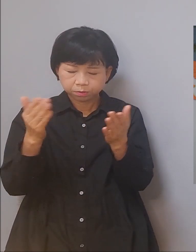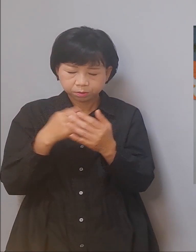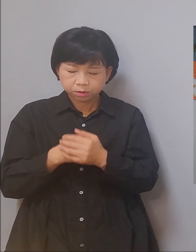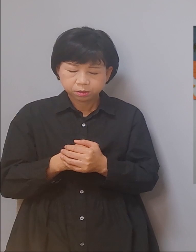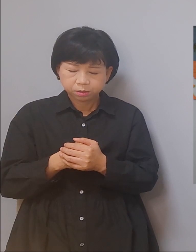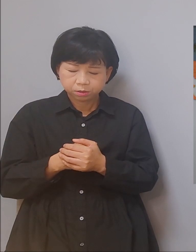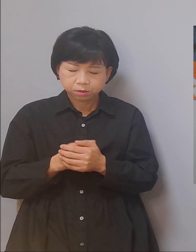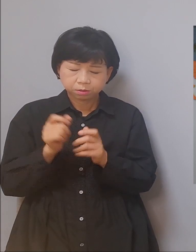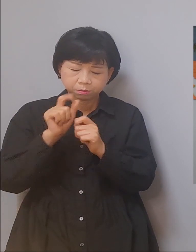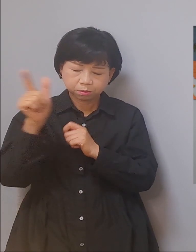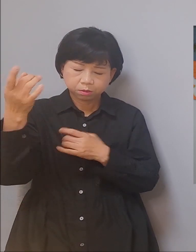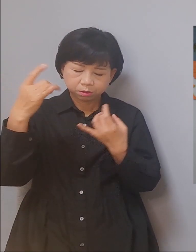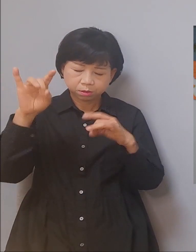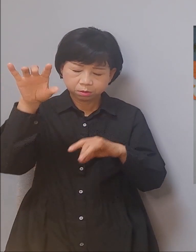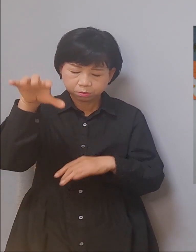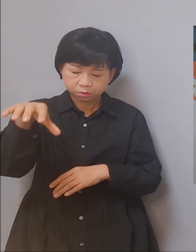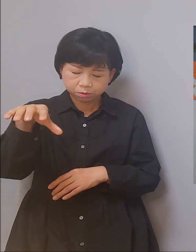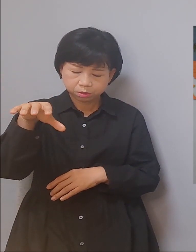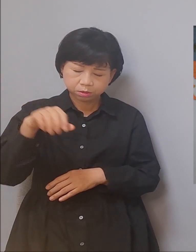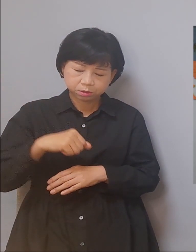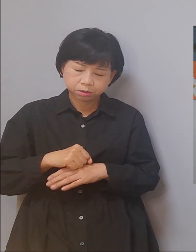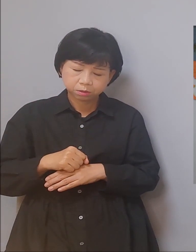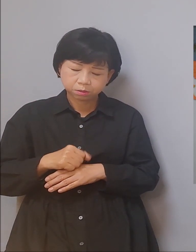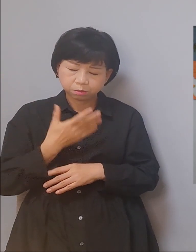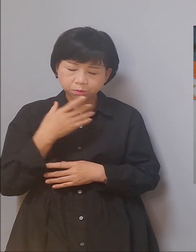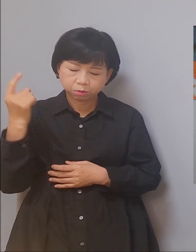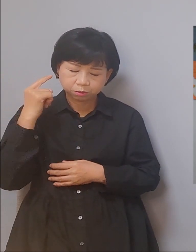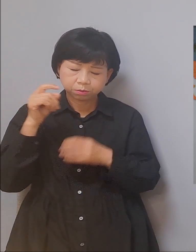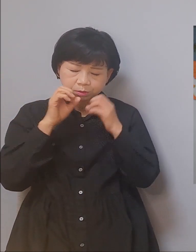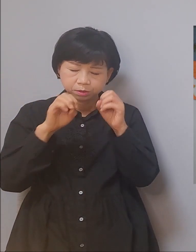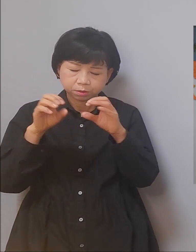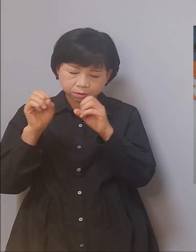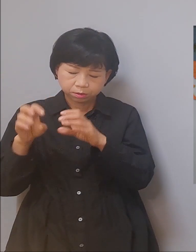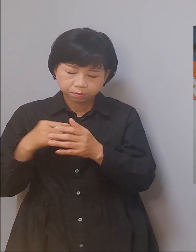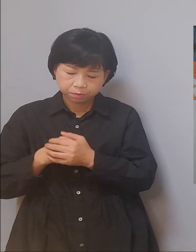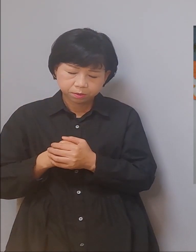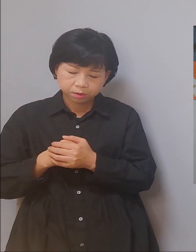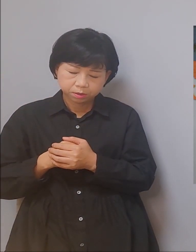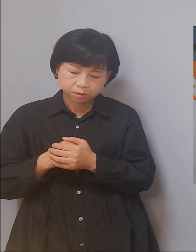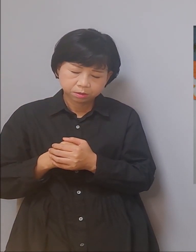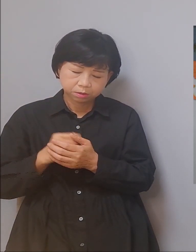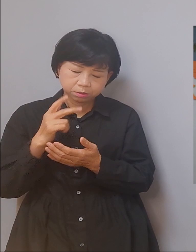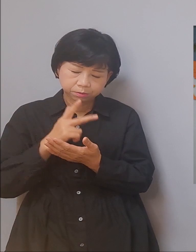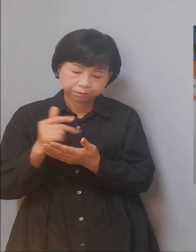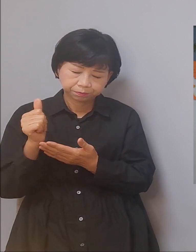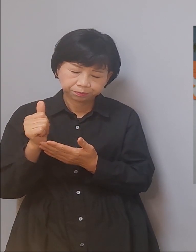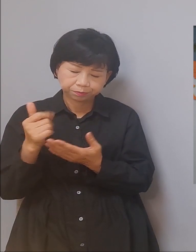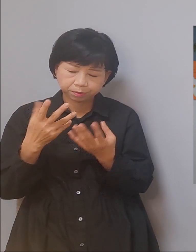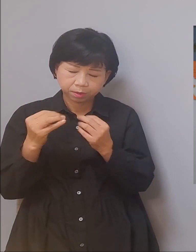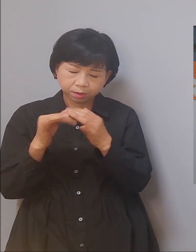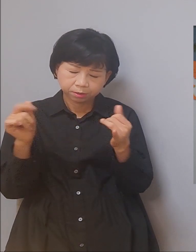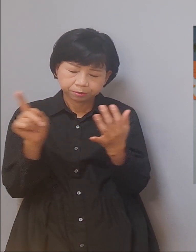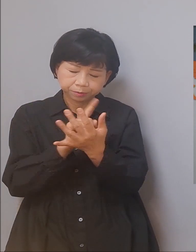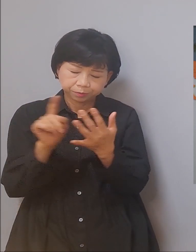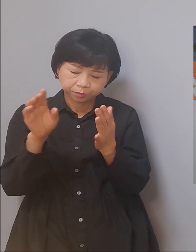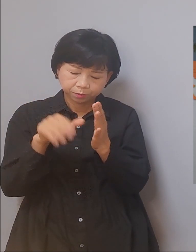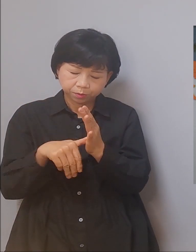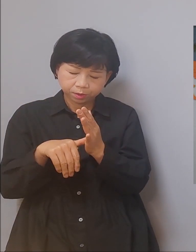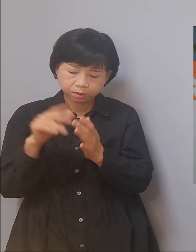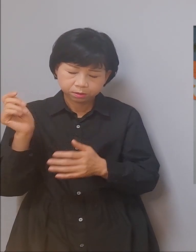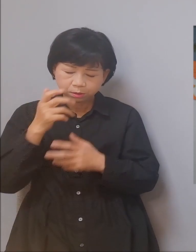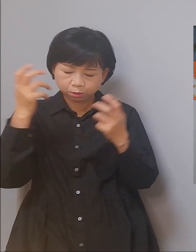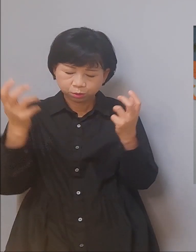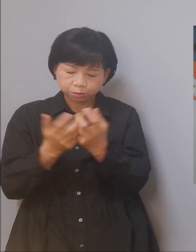아버지, 저 먼 땅 태국까지 가셔서 아버지의 복음을 들고 나아가 주님 집회와 또 많은 이들을 만날 때에